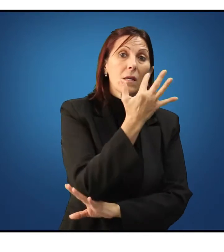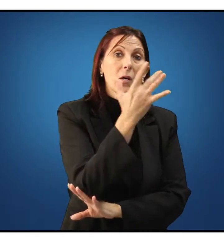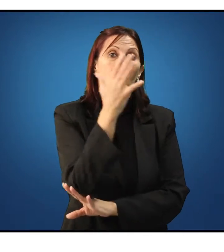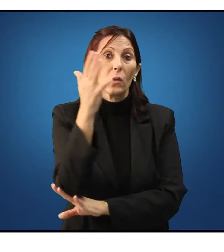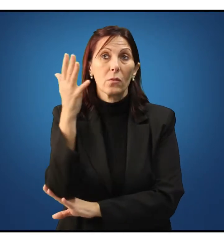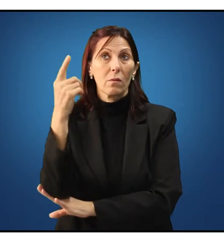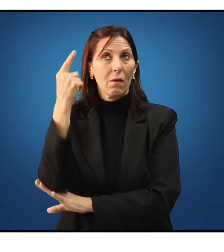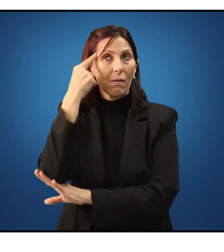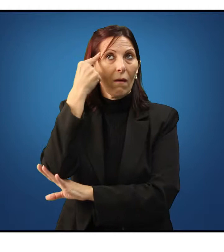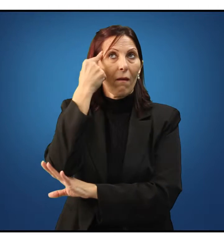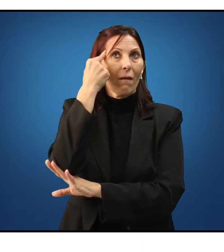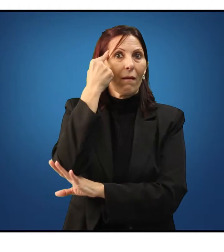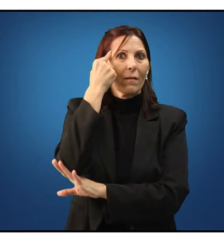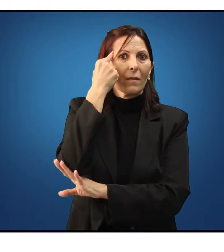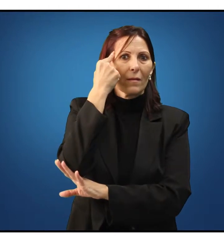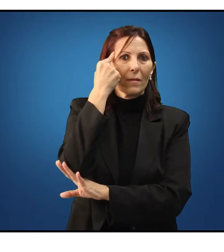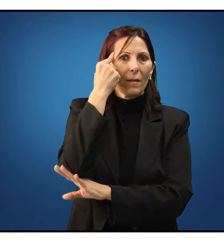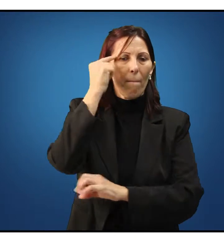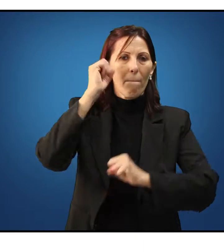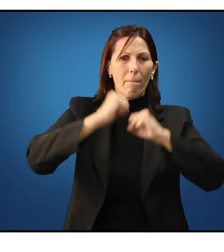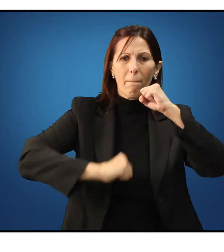de máquina.